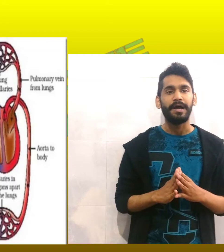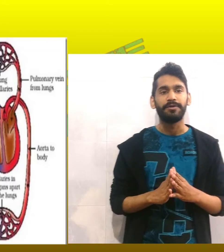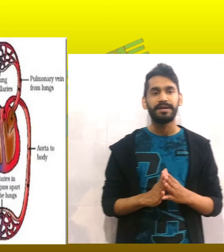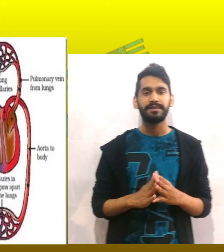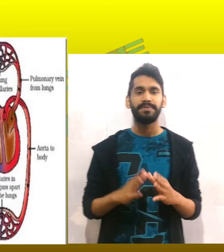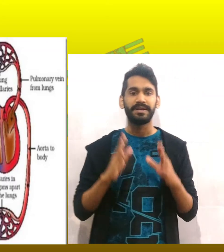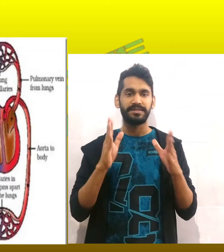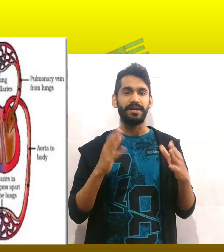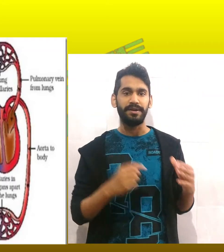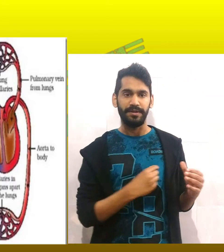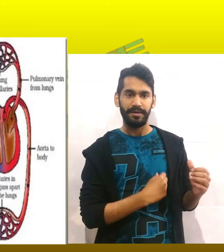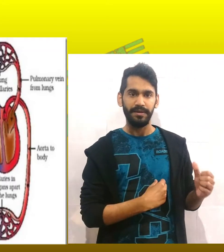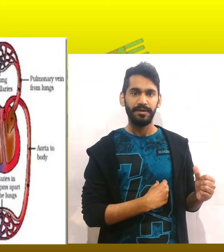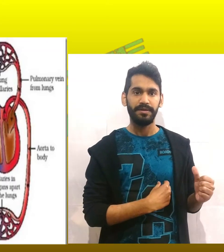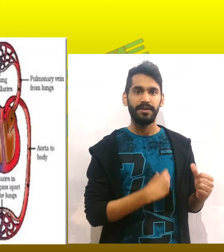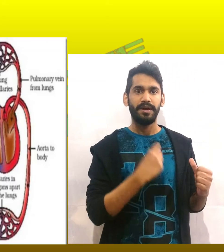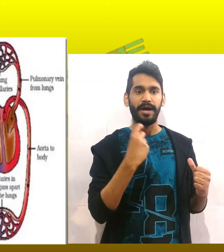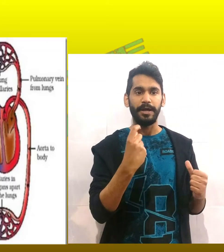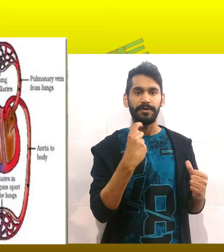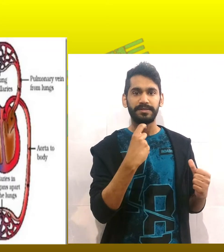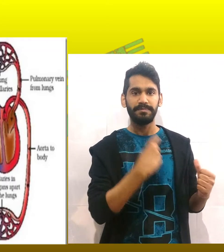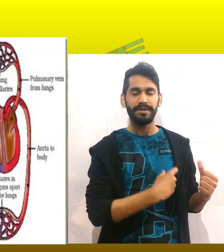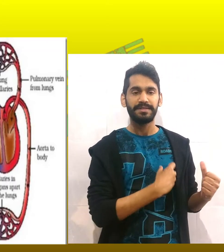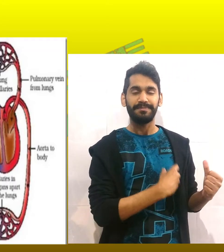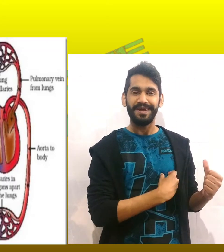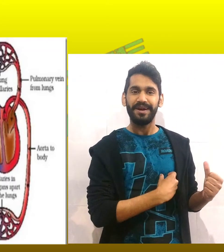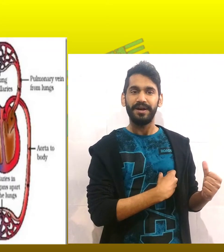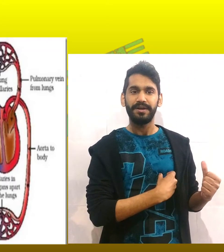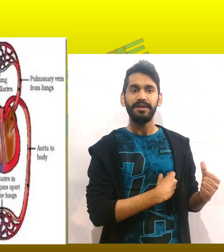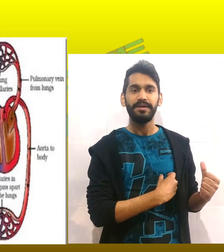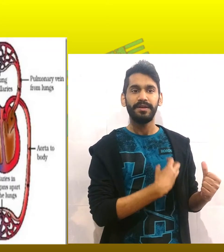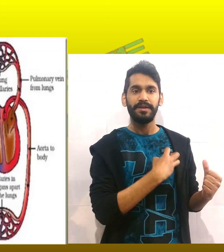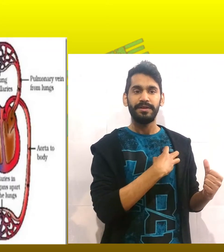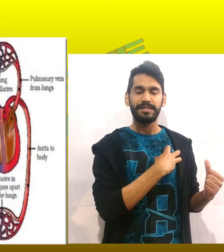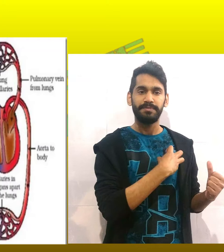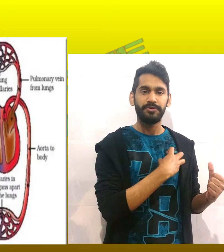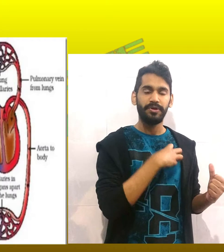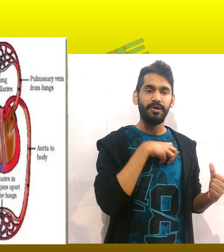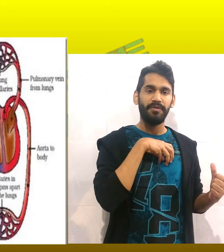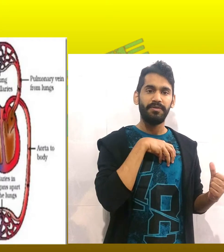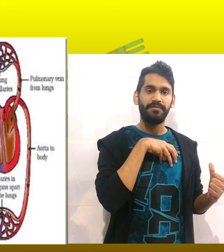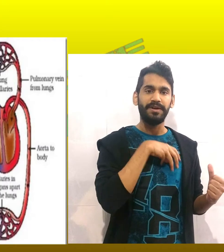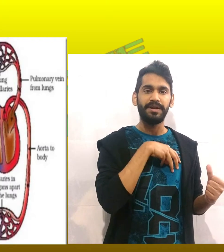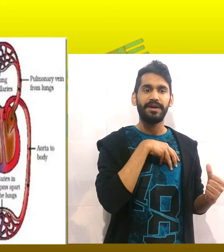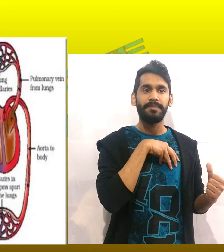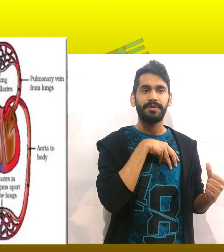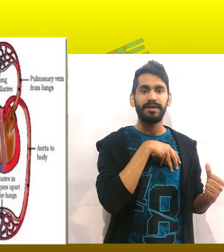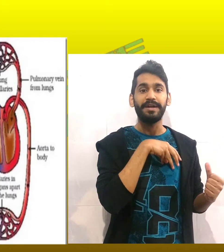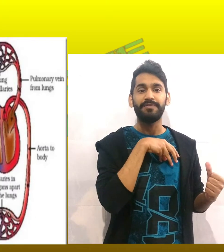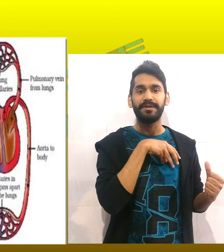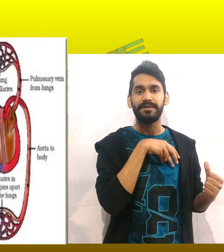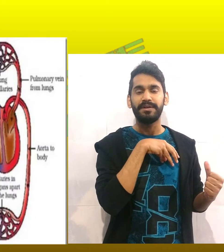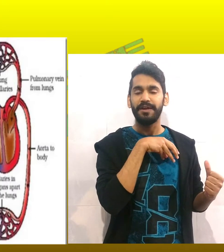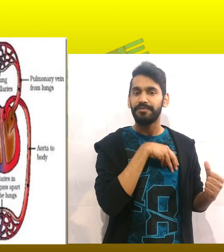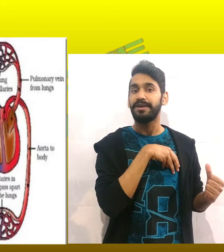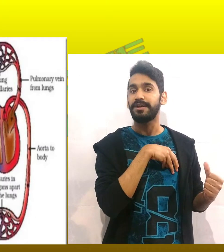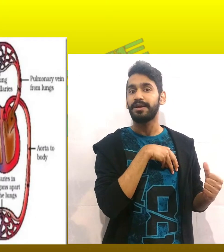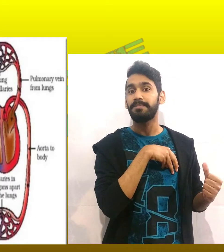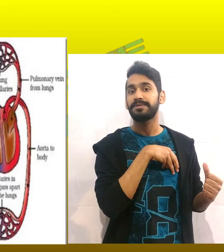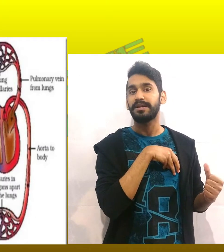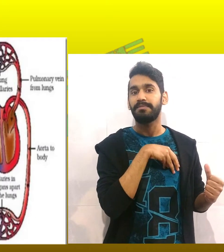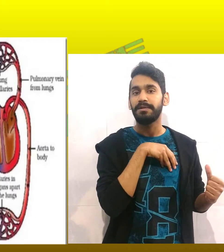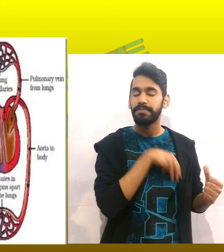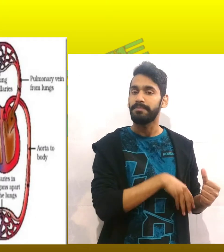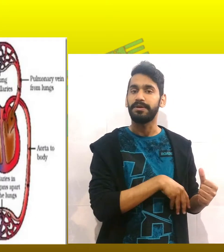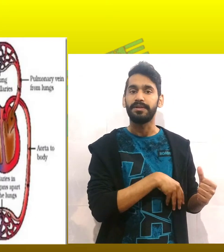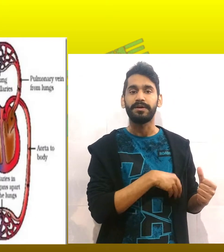है? आयोटा इज द बिगेस्ट आर्टरी, है ना। आयोटा इज द बिगेस्ट मेन आर्टरी। इसमें जो है वेंट्रिकल अपना लेफ्ट वेंट्रिकल